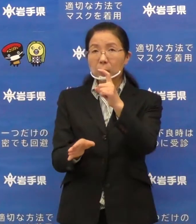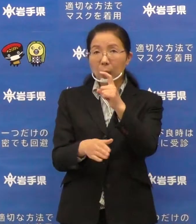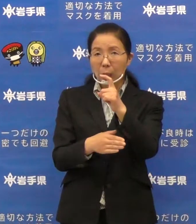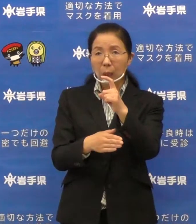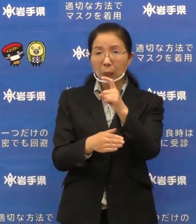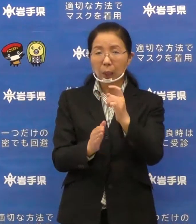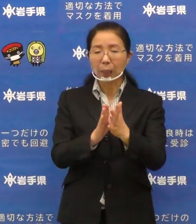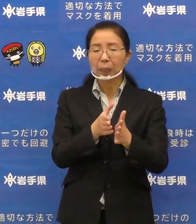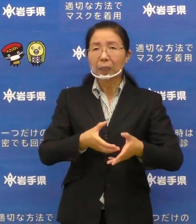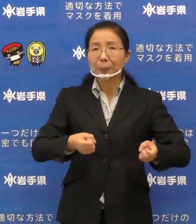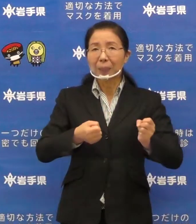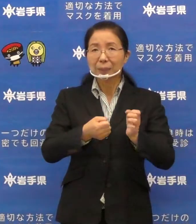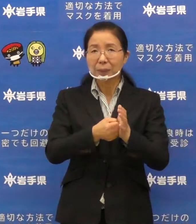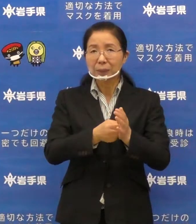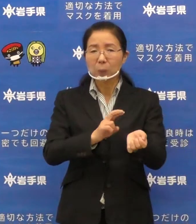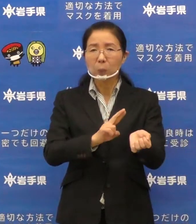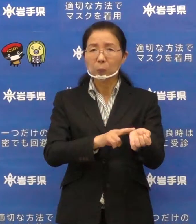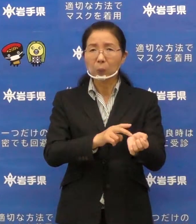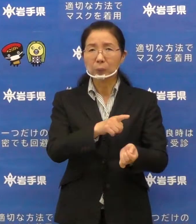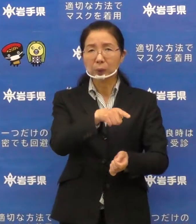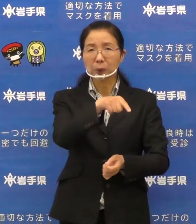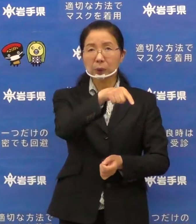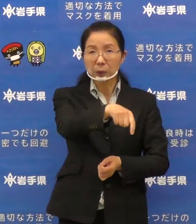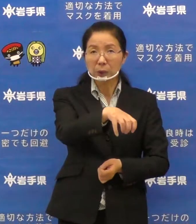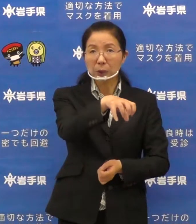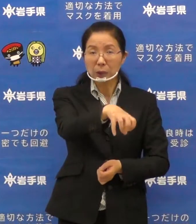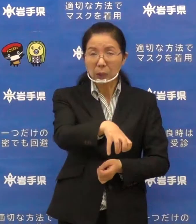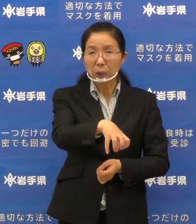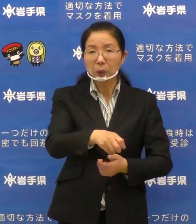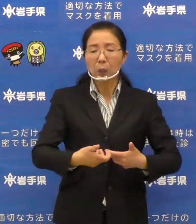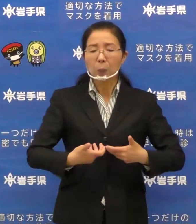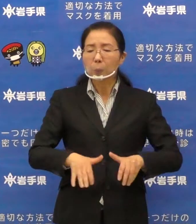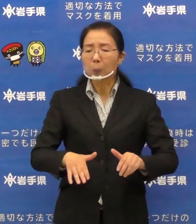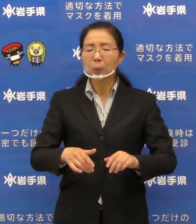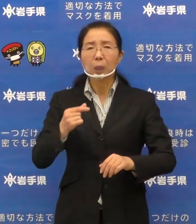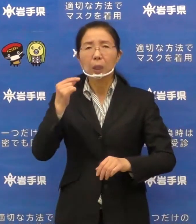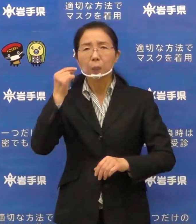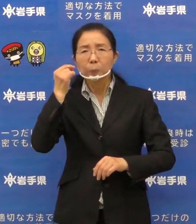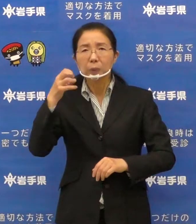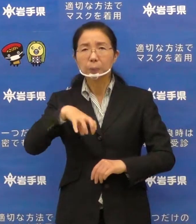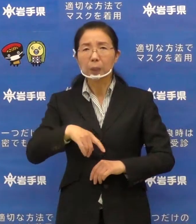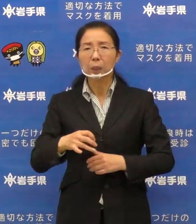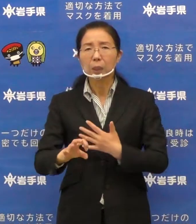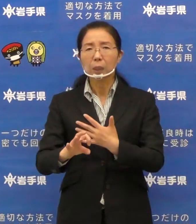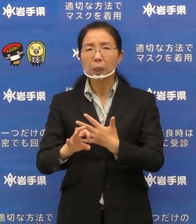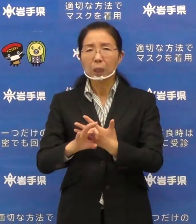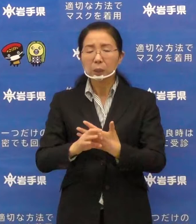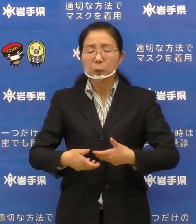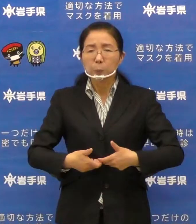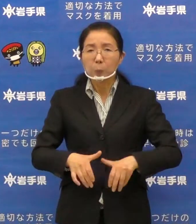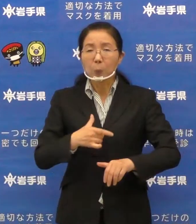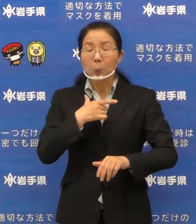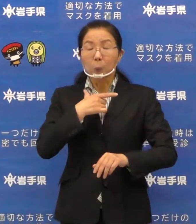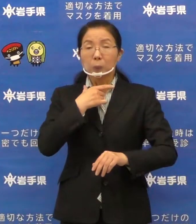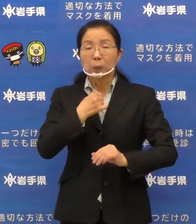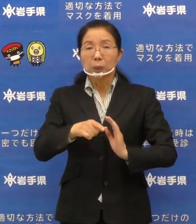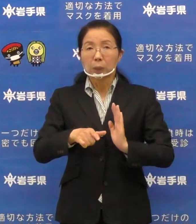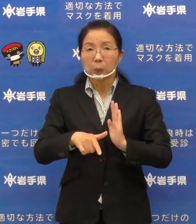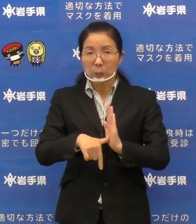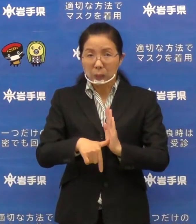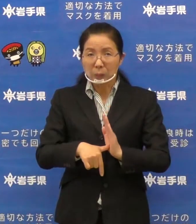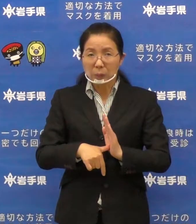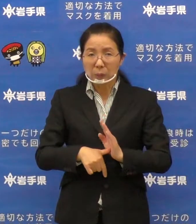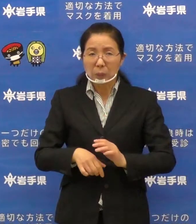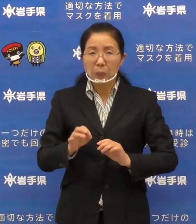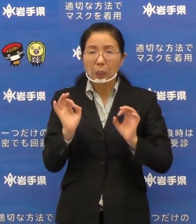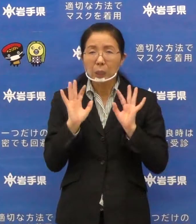で分娩の受け入れが停止となり、先月仮に急なお産が起こってしまった場合や、乳幼児の体